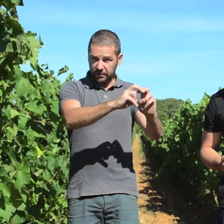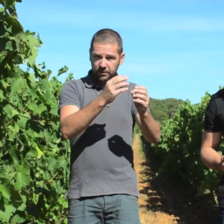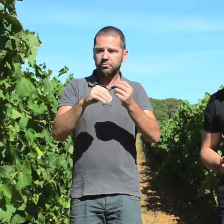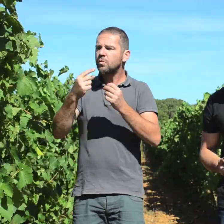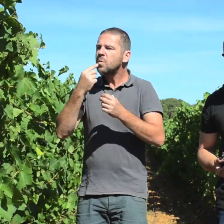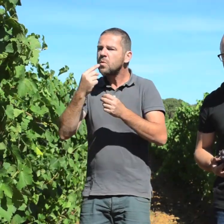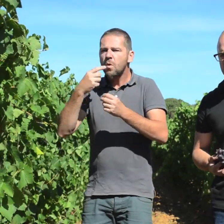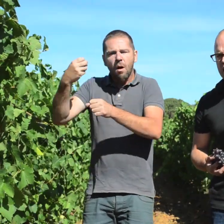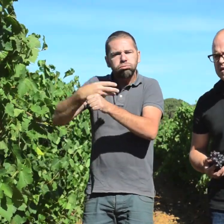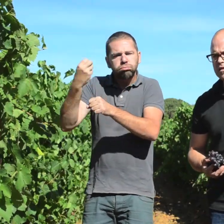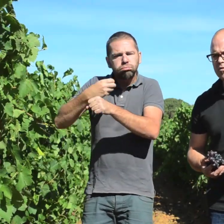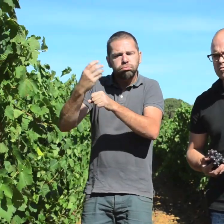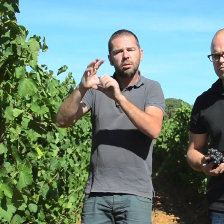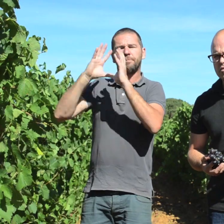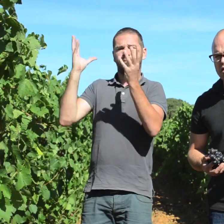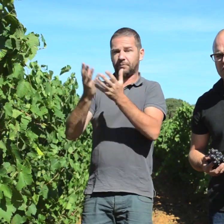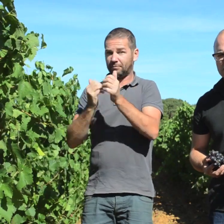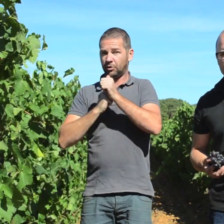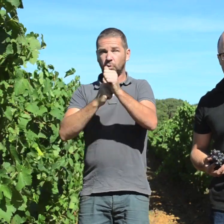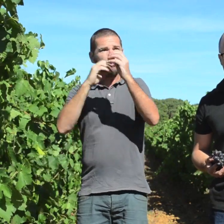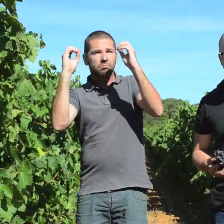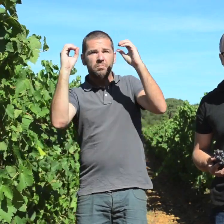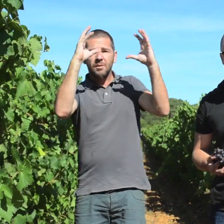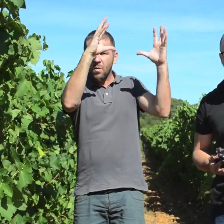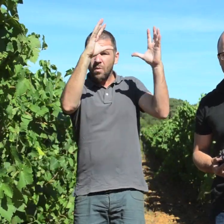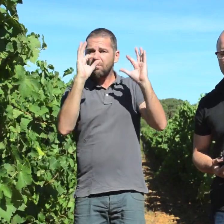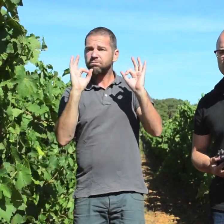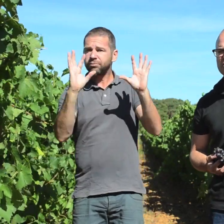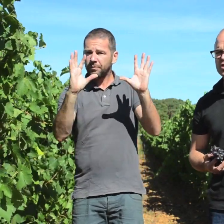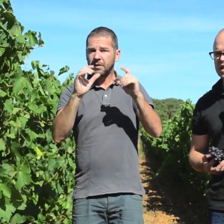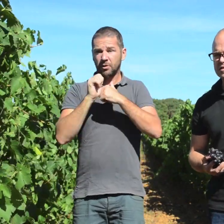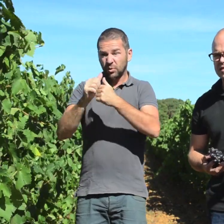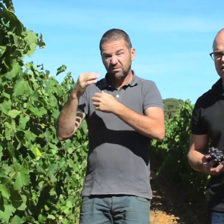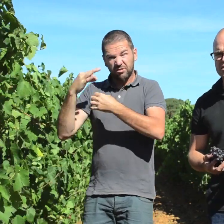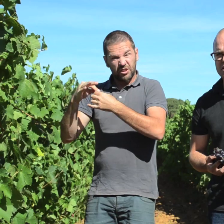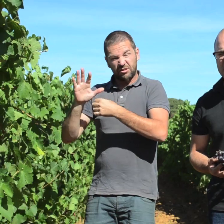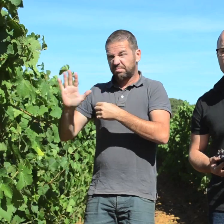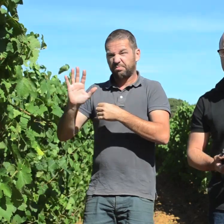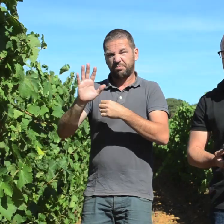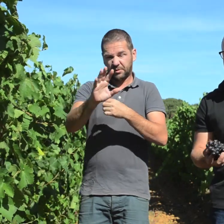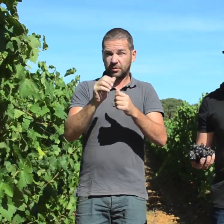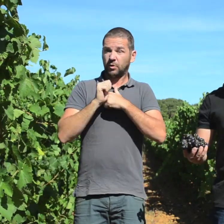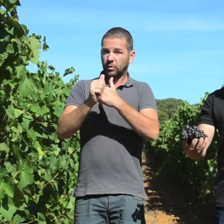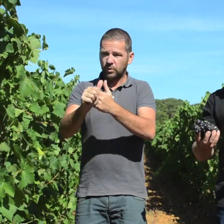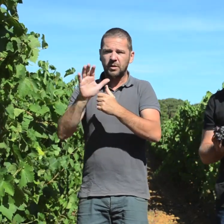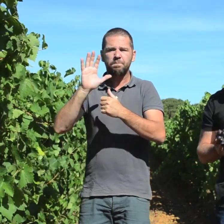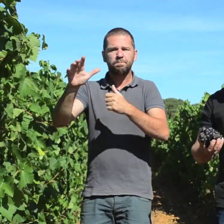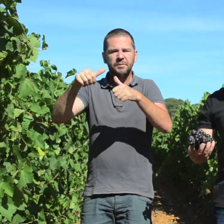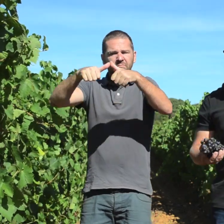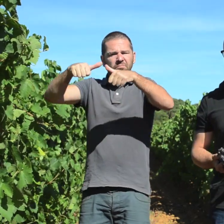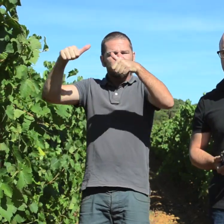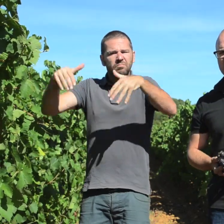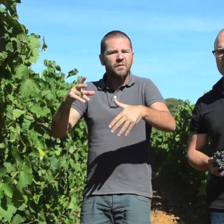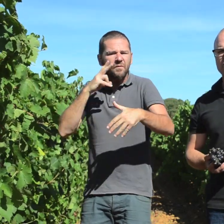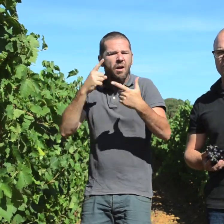gustatifs, en fonction de la météo, en fonction de chaque vigne, en fonction de chaque cépage et aussi par rapport au